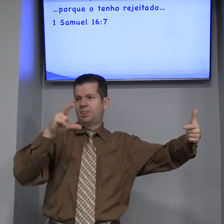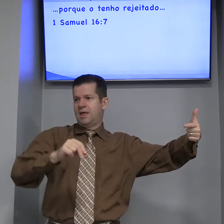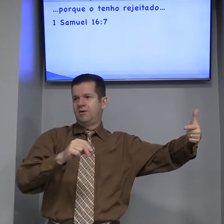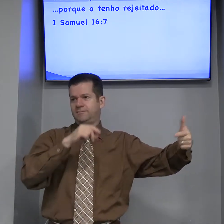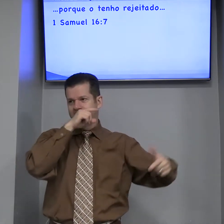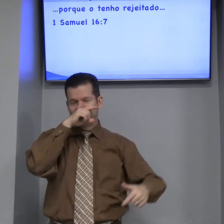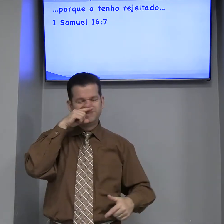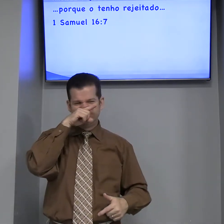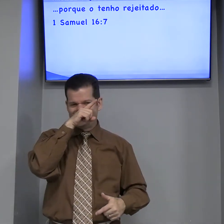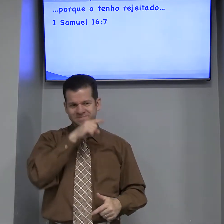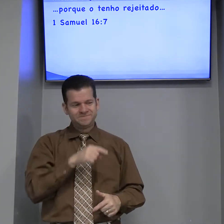Não.